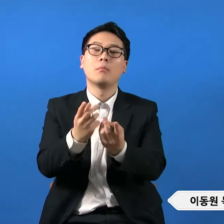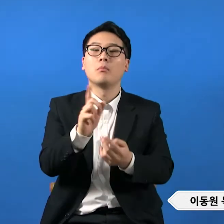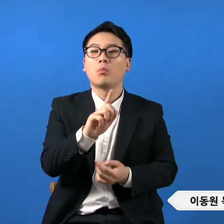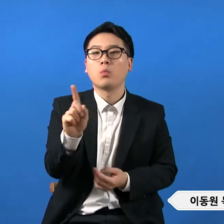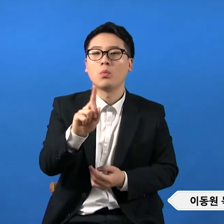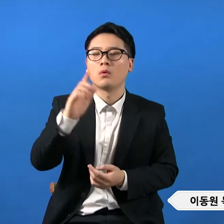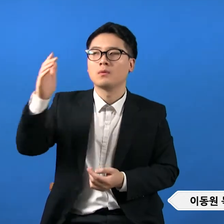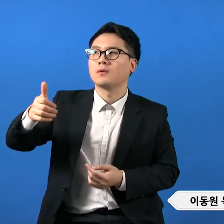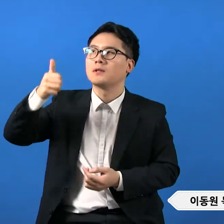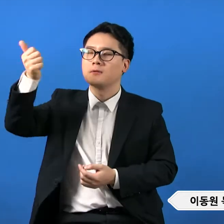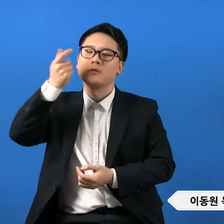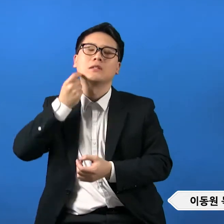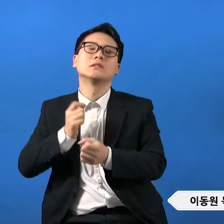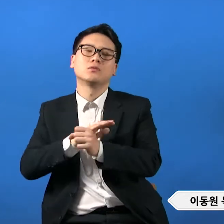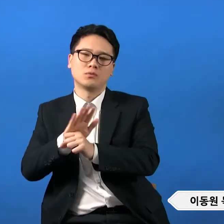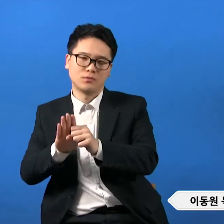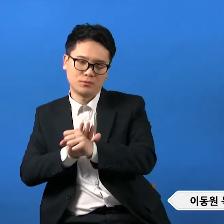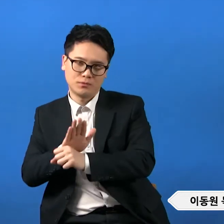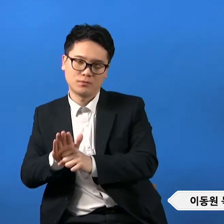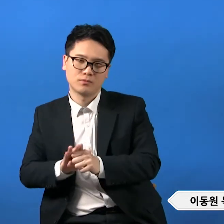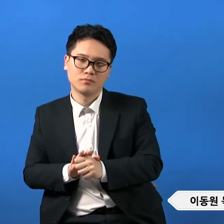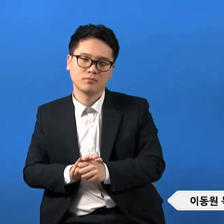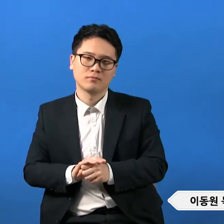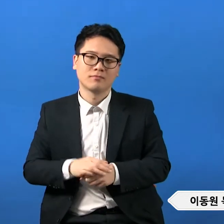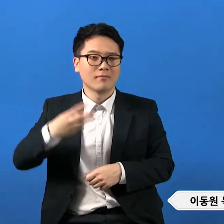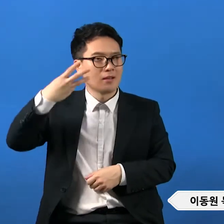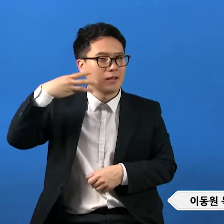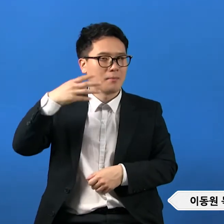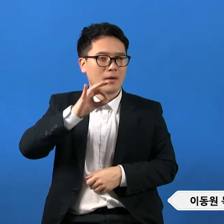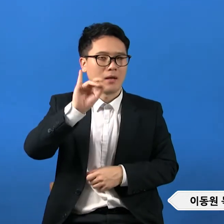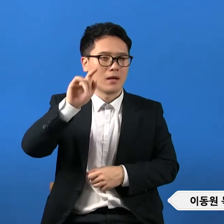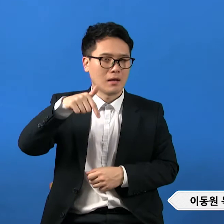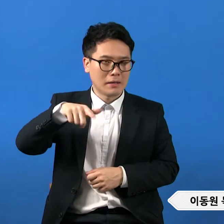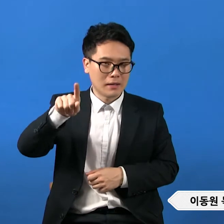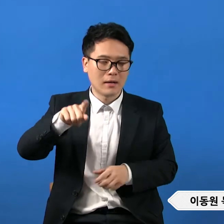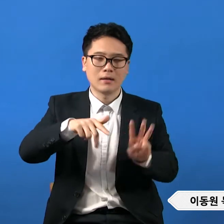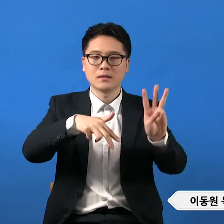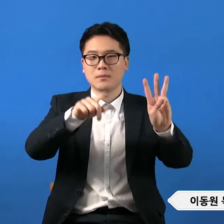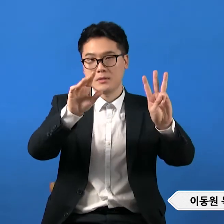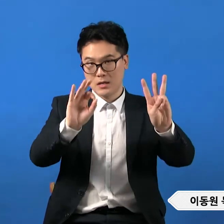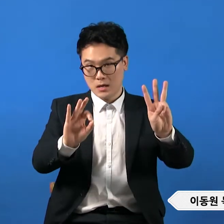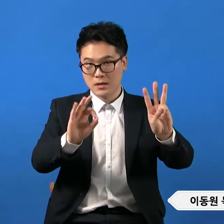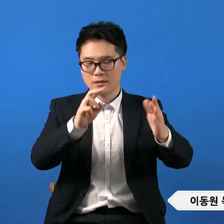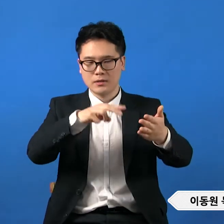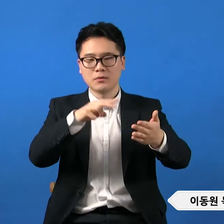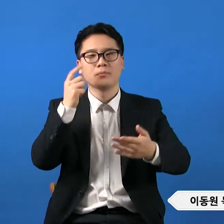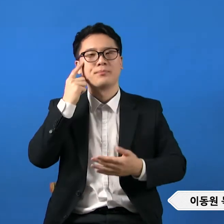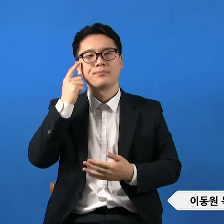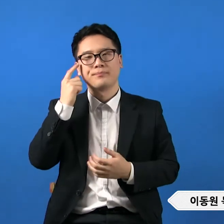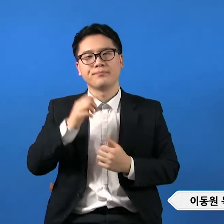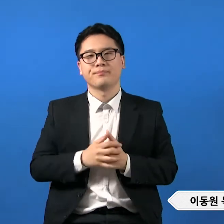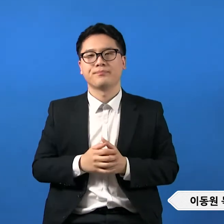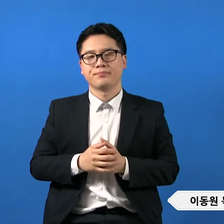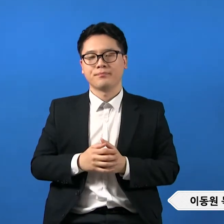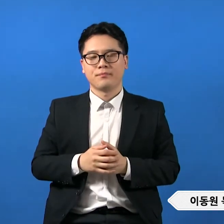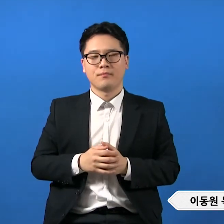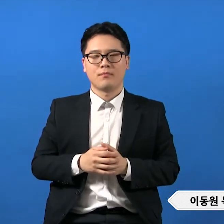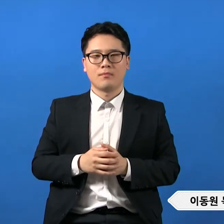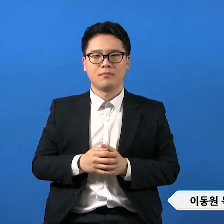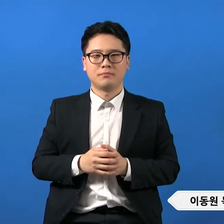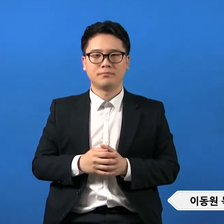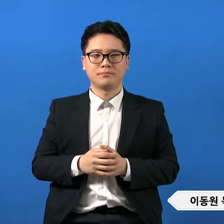것입니다. 예레미야 애가 3장을 읽어보시면, 자, 다시 예레미야 애가서예요.